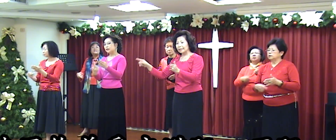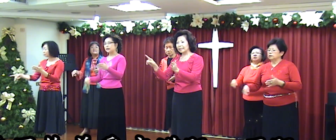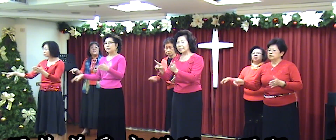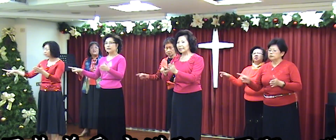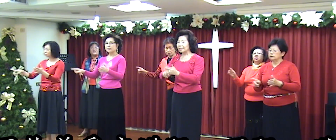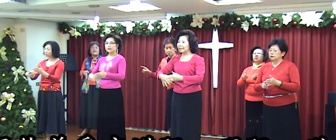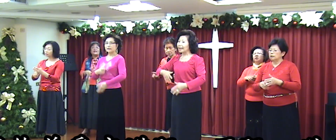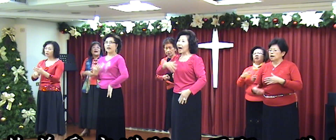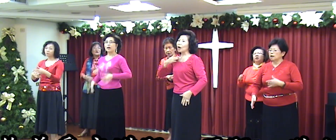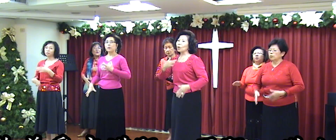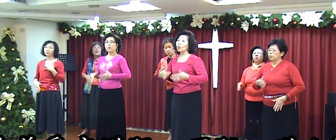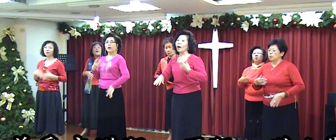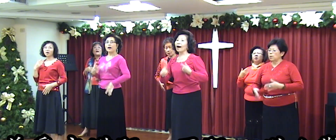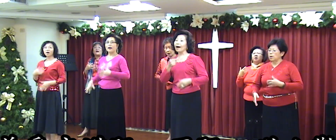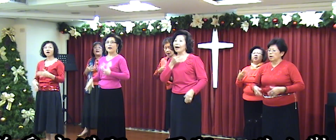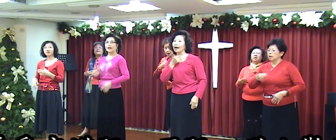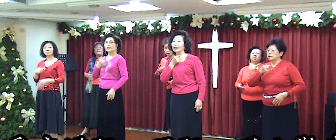一世人欢喜。